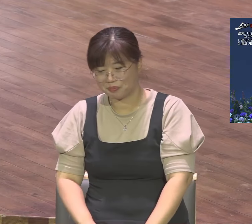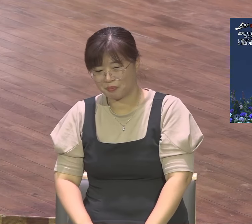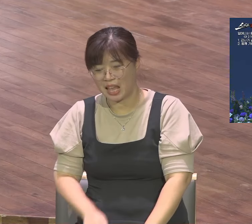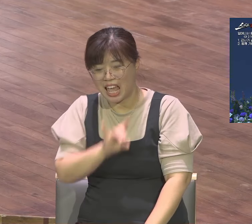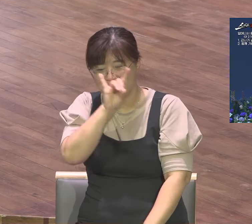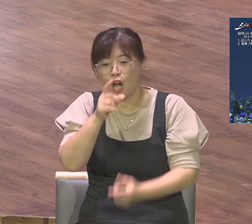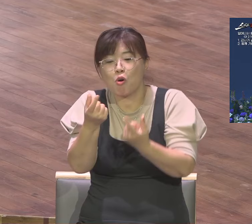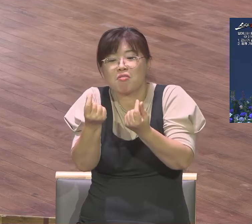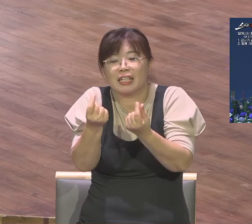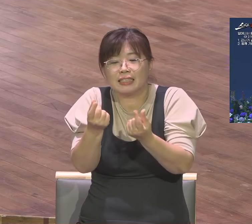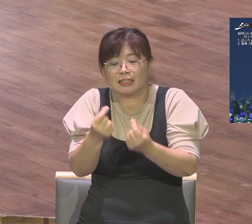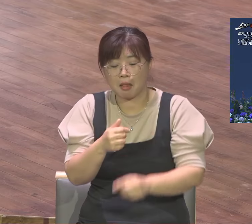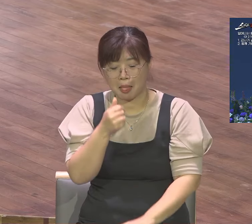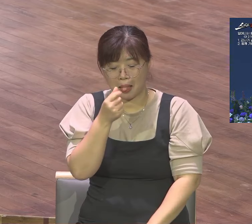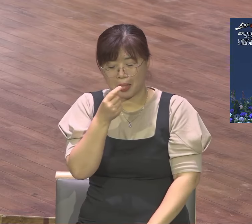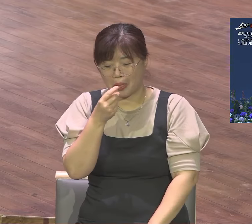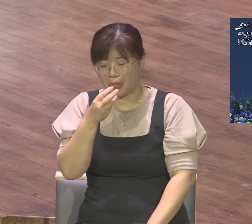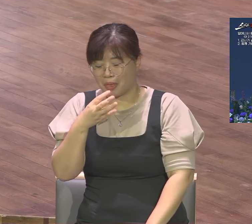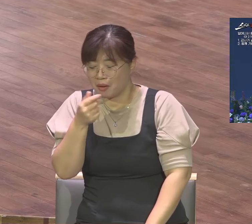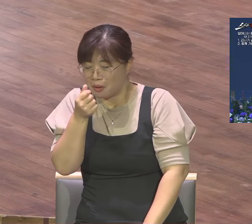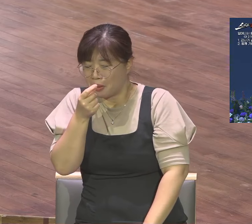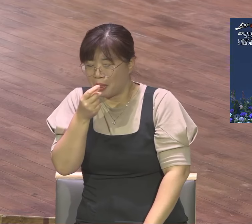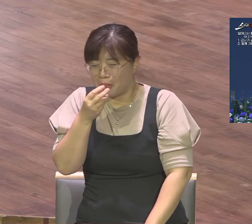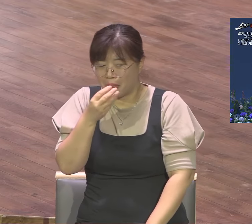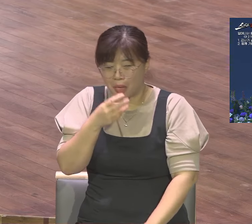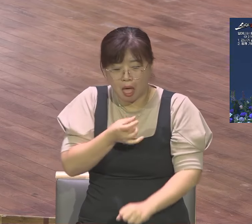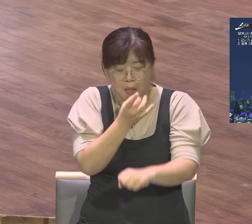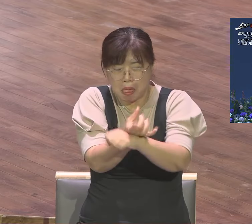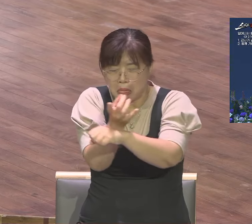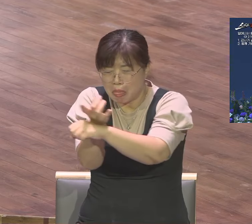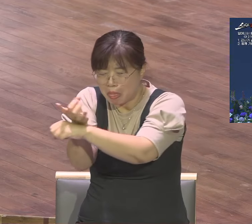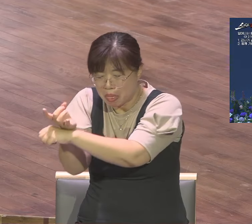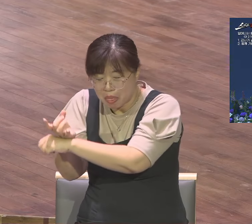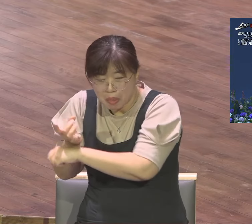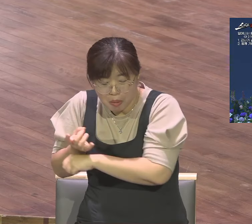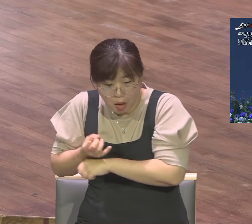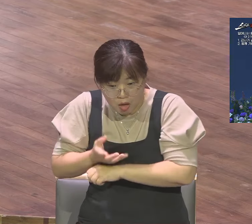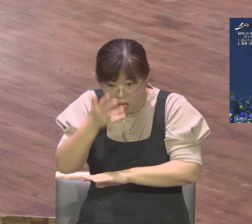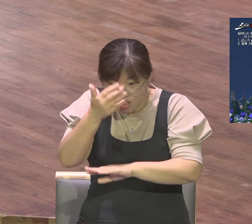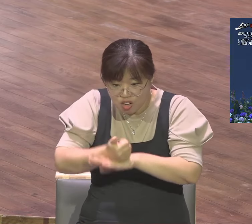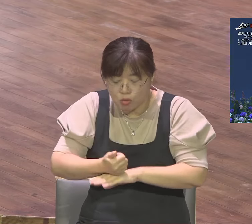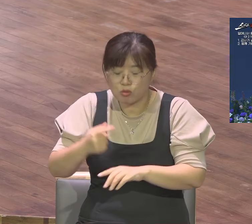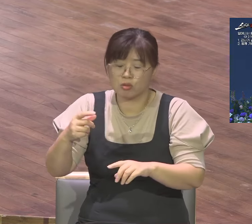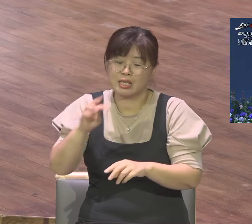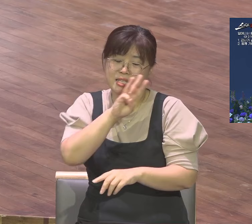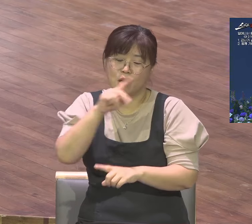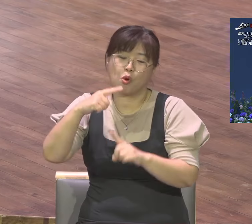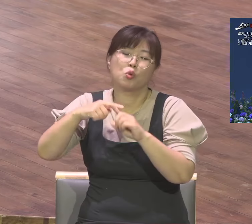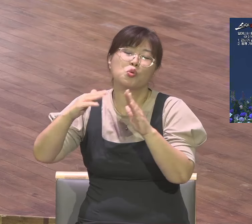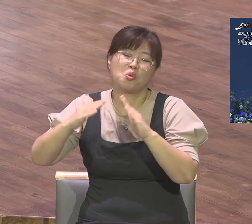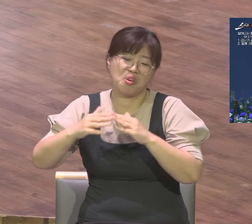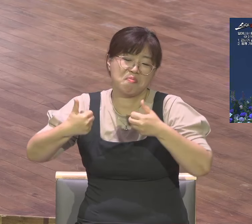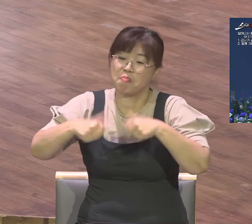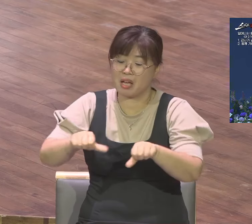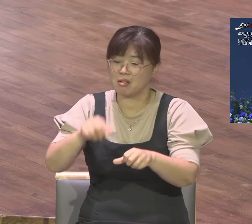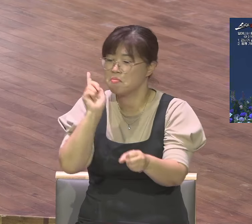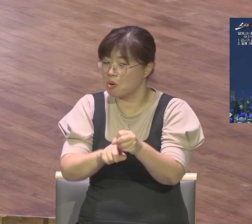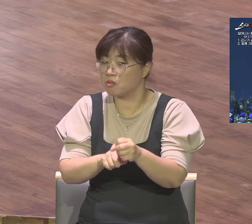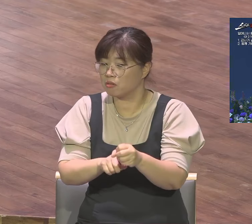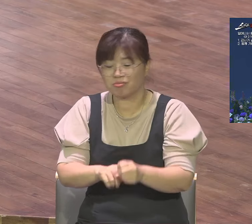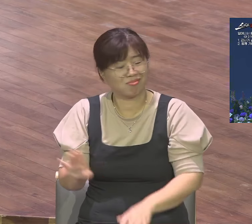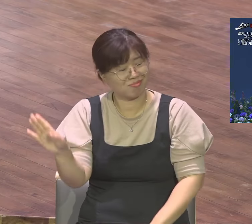전능자 하나님이 살아계셔서 이 모든 것들을 다 합력할 소리를 하실 줄로